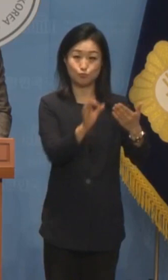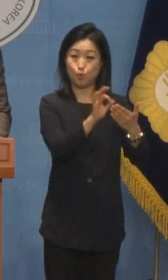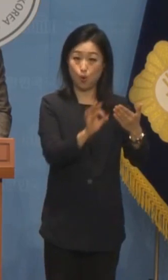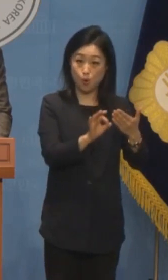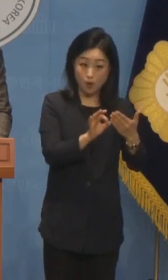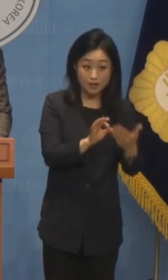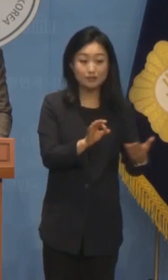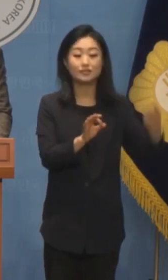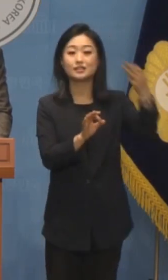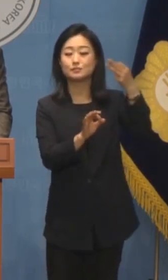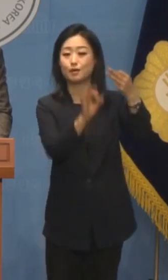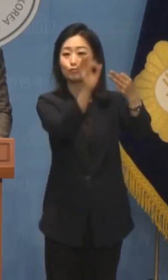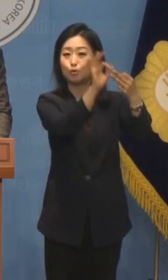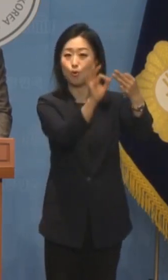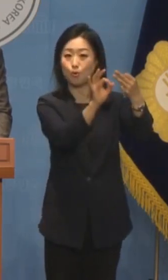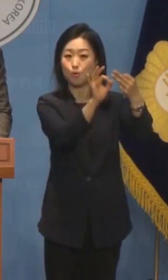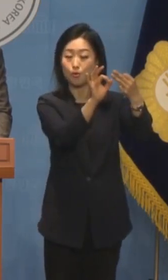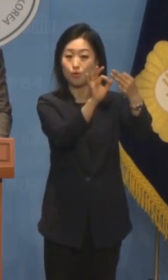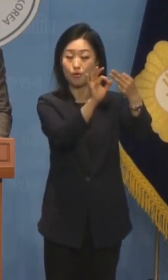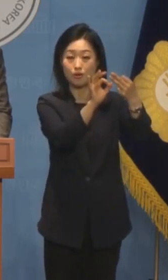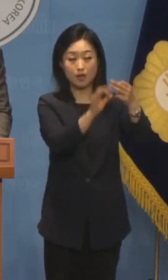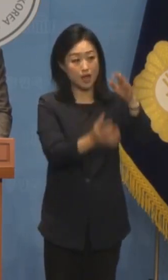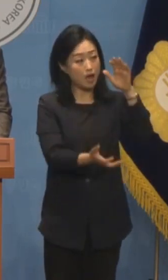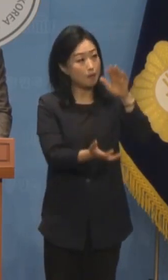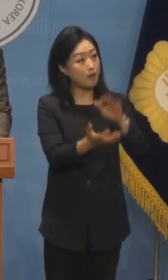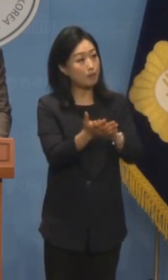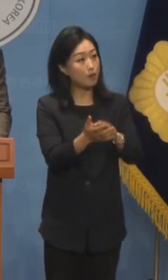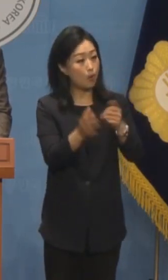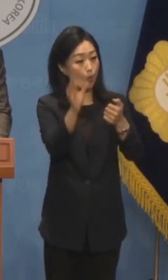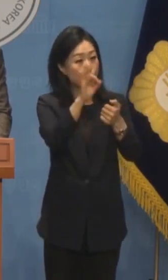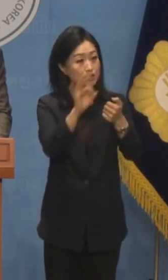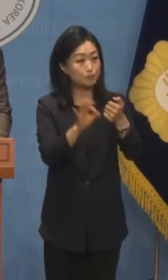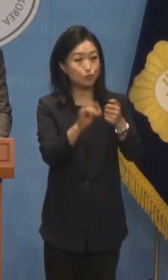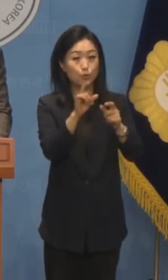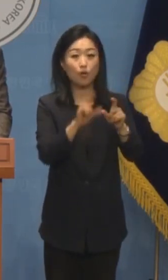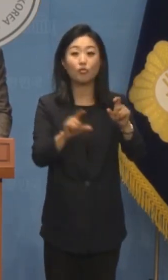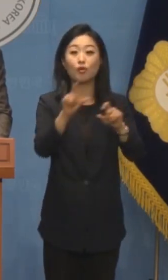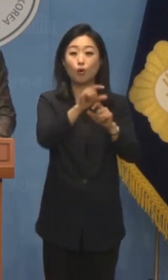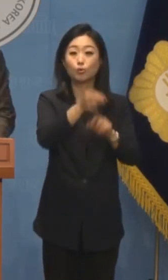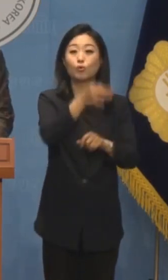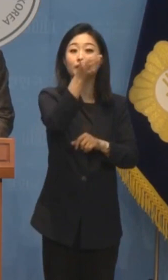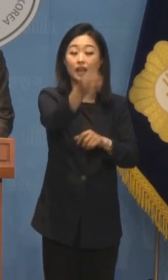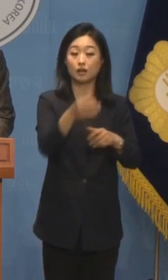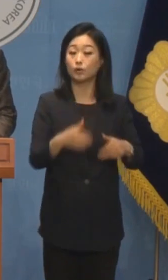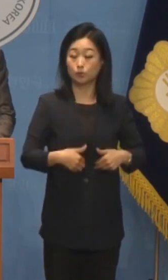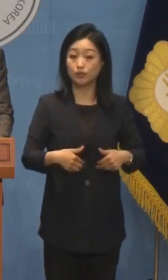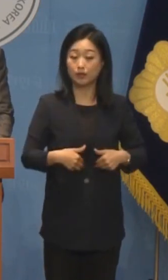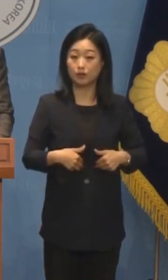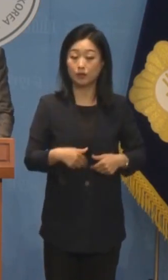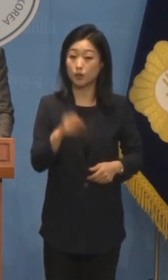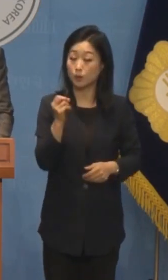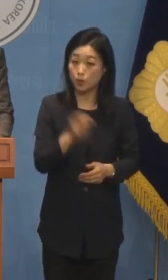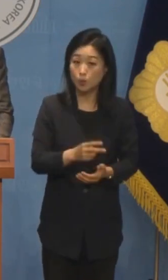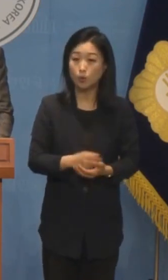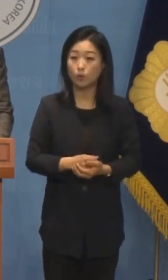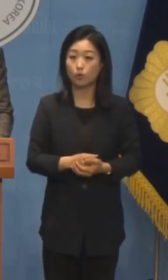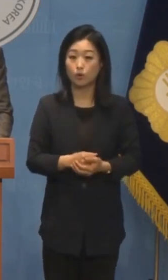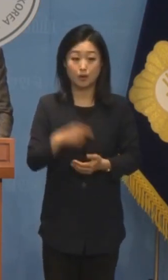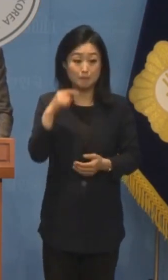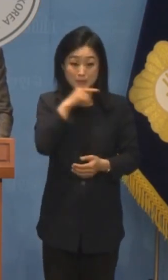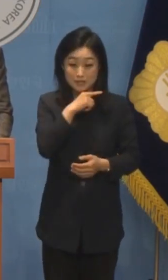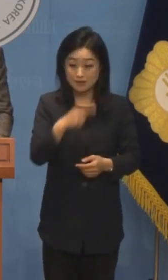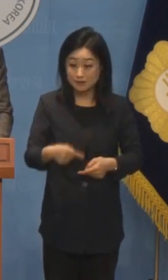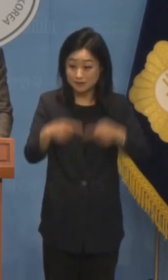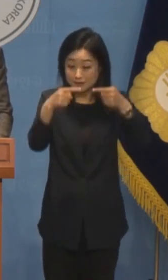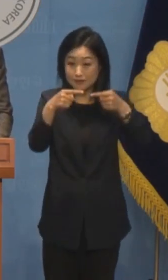9%에서 13%로 그러니까 무려 약 50%나 인상하자고 하는 안입니다. 심지어 이렇게 적자가 나는